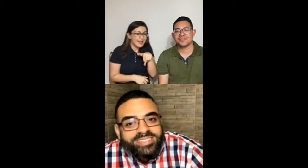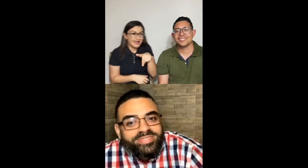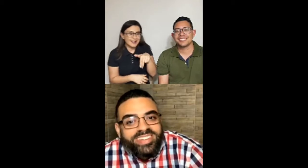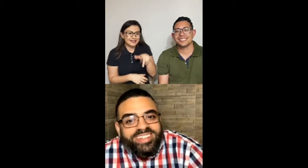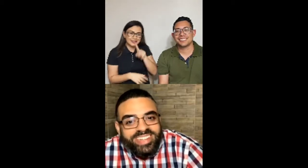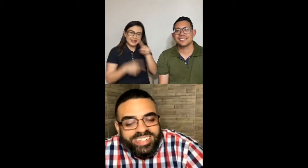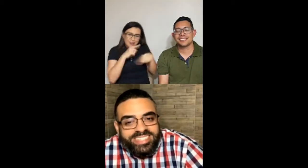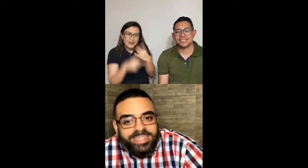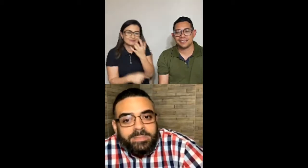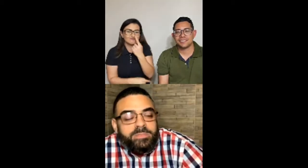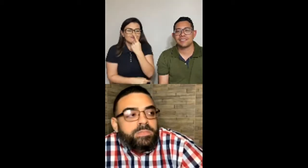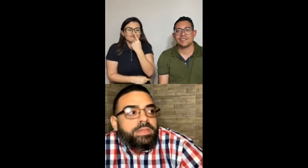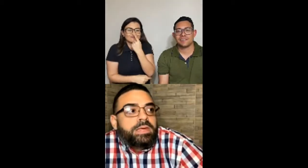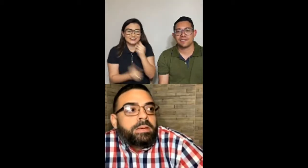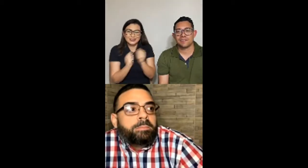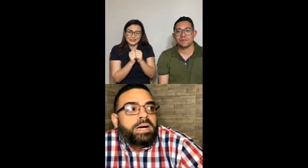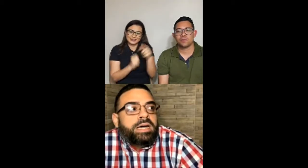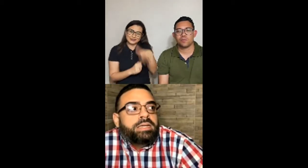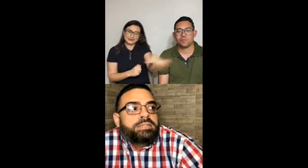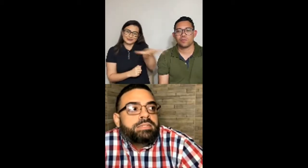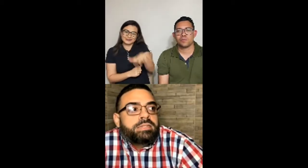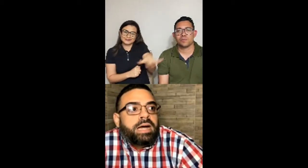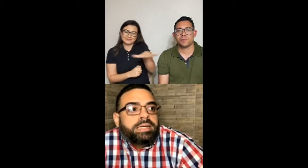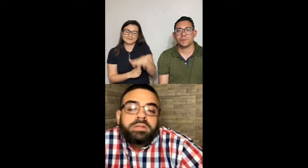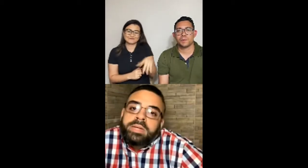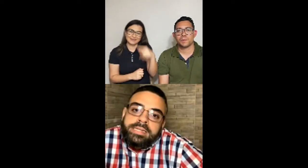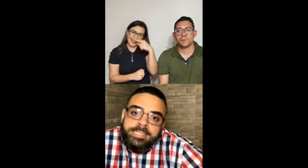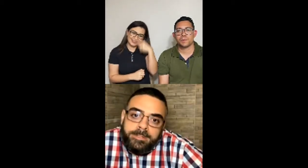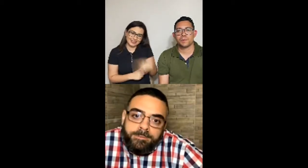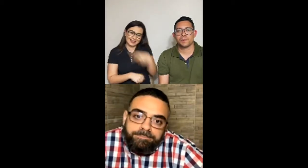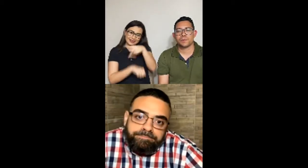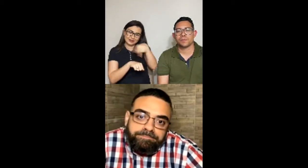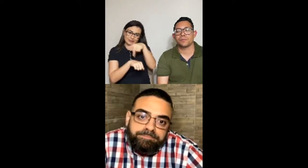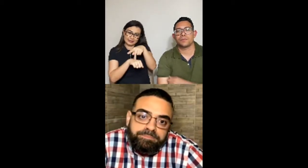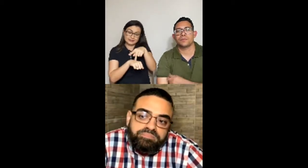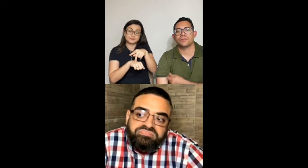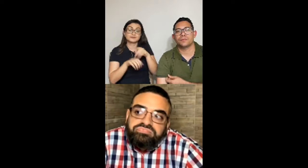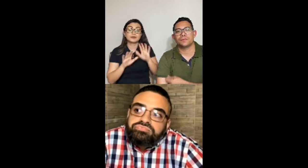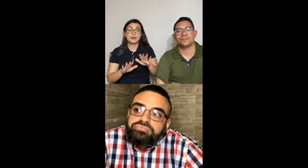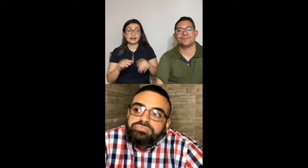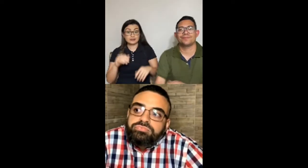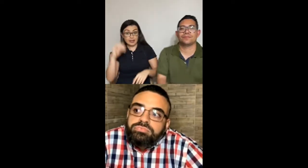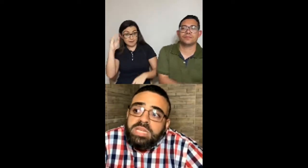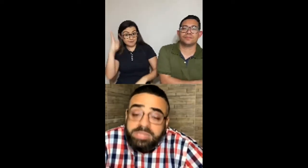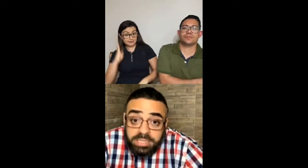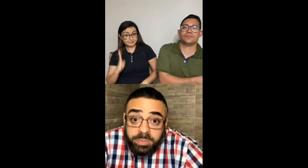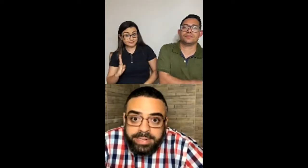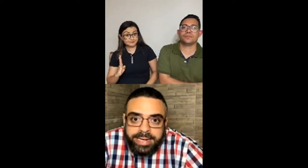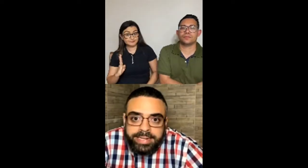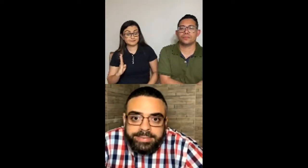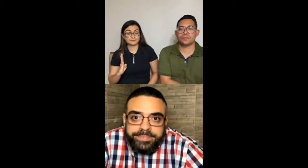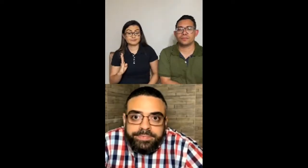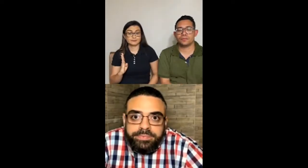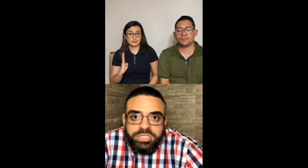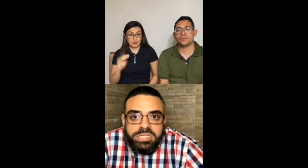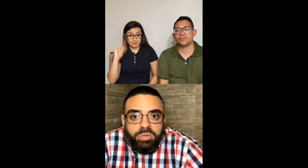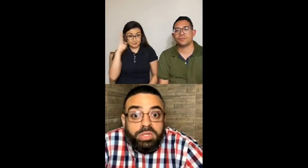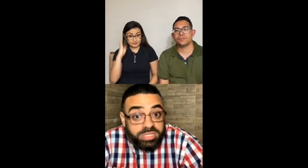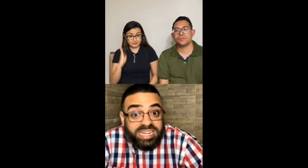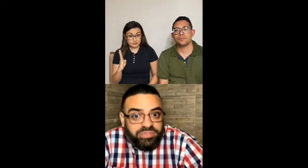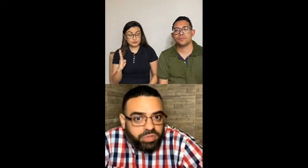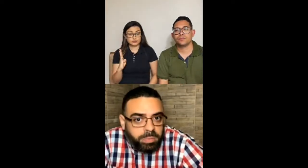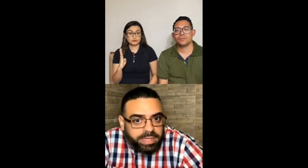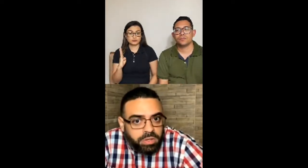mundo. Então, assim, eu cheguei devagarzinho e depois virei filho, né? Então, assim, foi uma delícia. Mas, aqui no